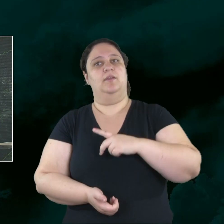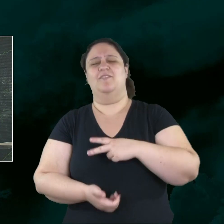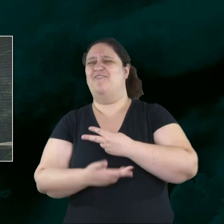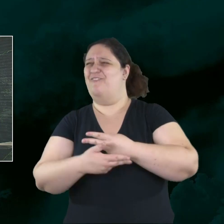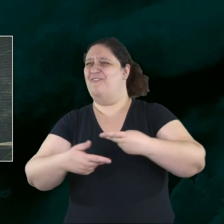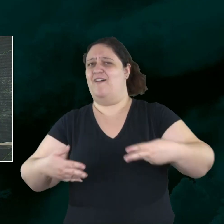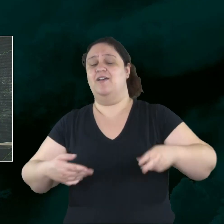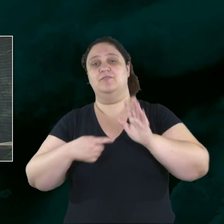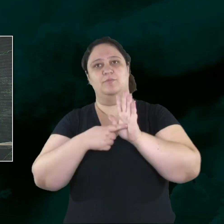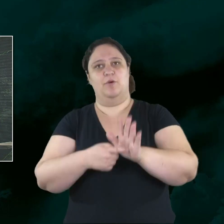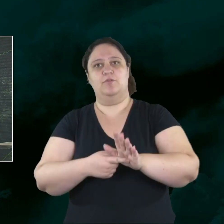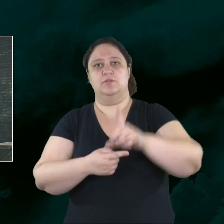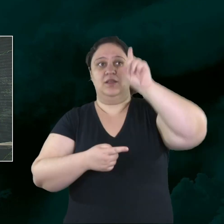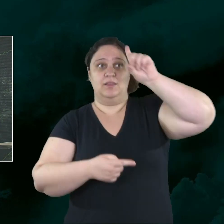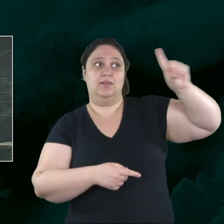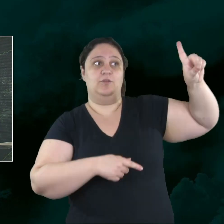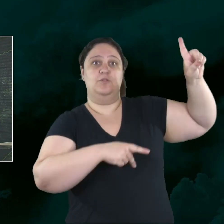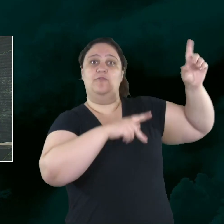Deus verdadeiro.